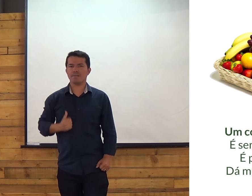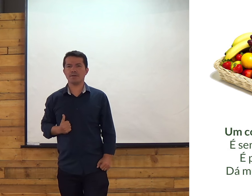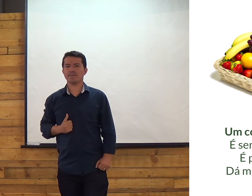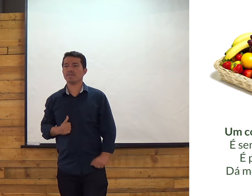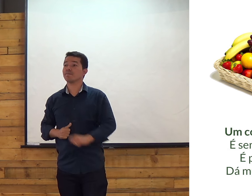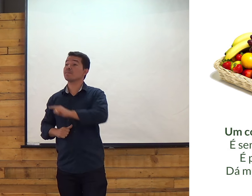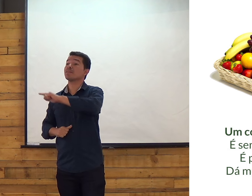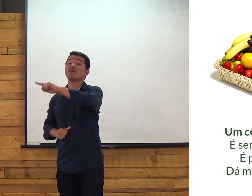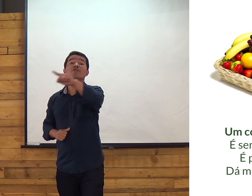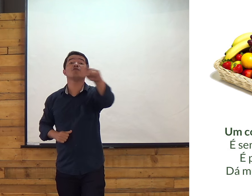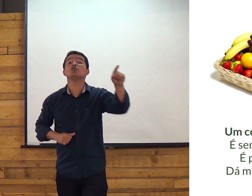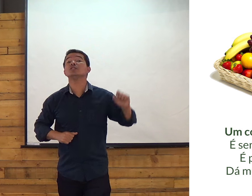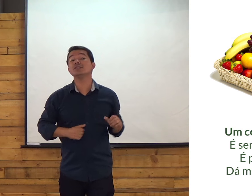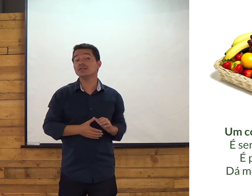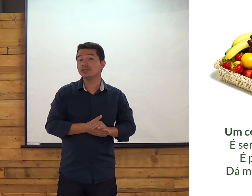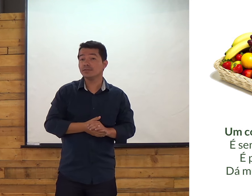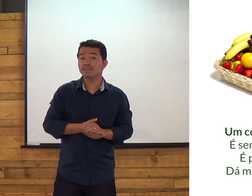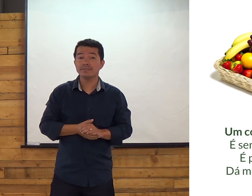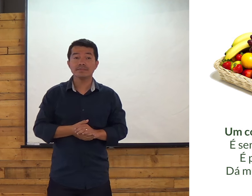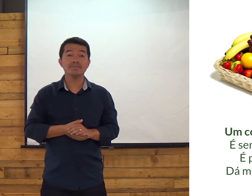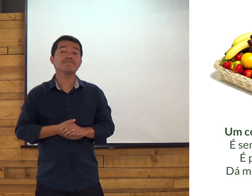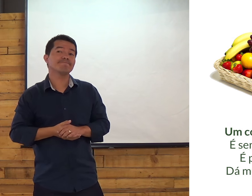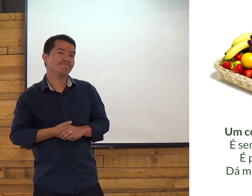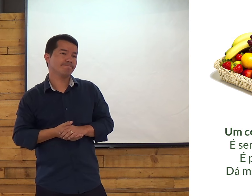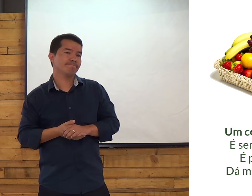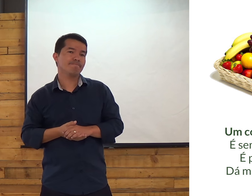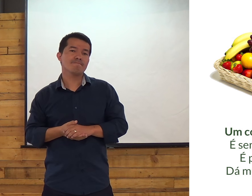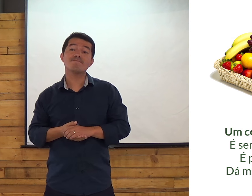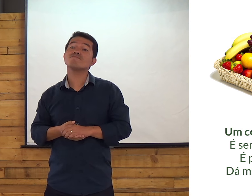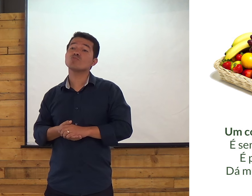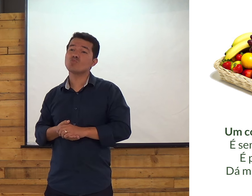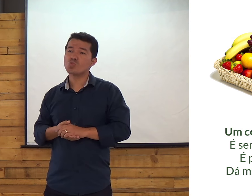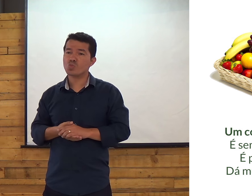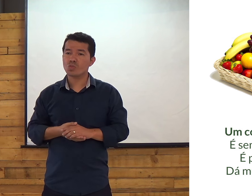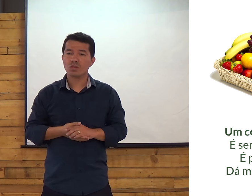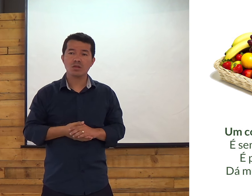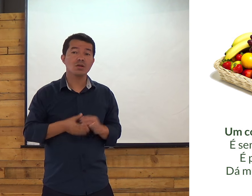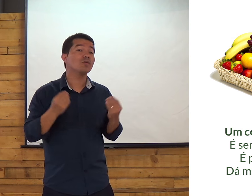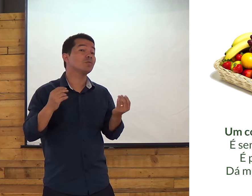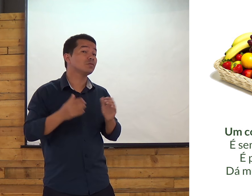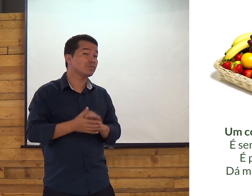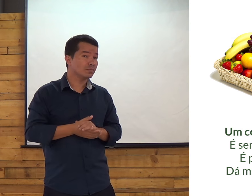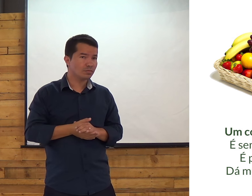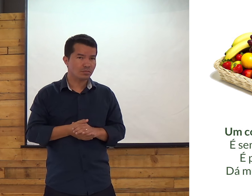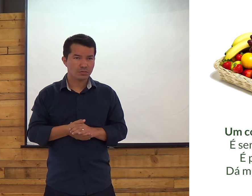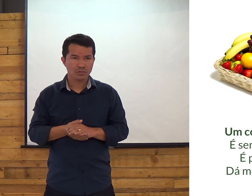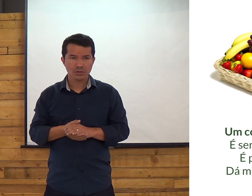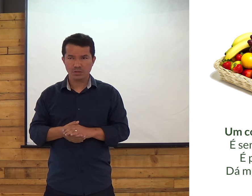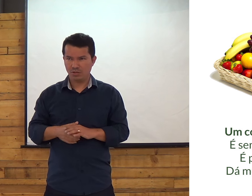mais aprende. Agora eu quero saber, como é que você é? Eu te pergunto, como